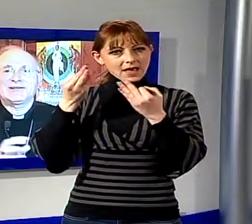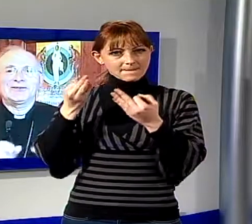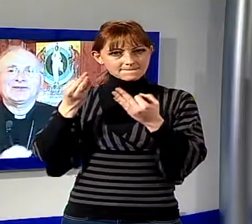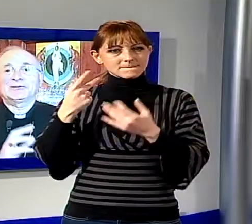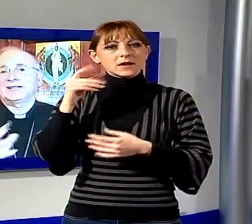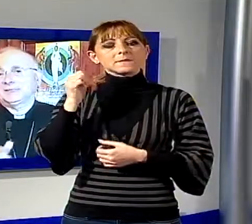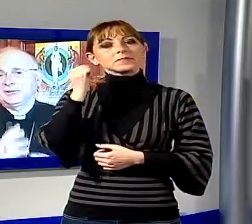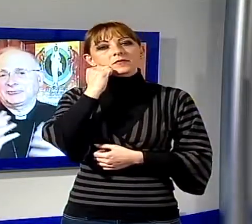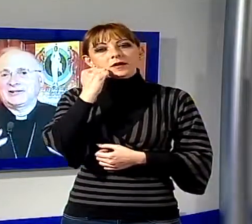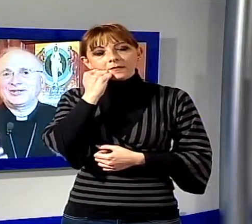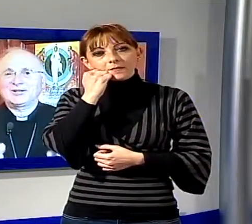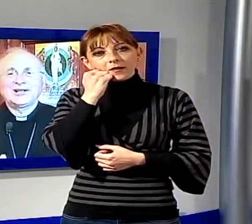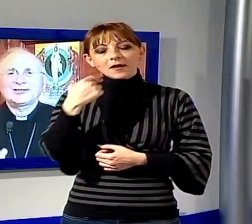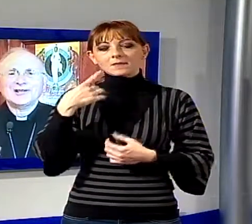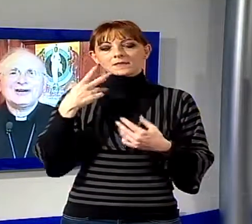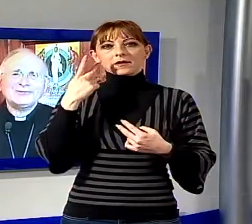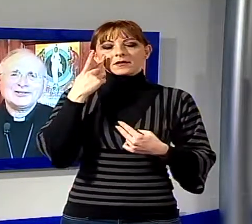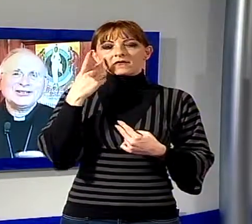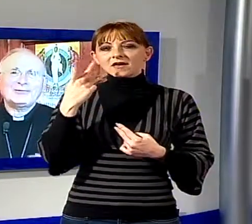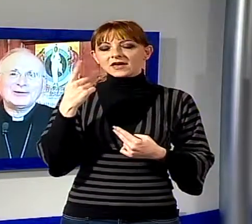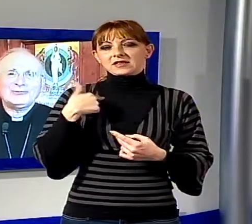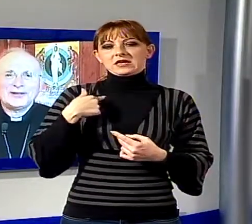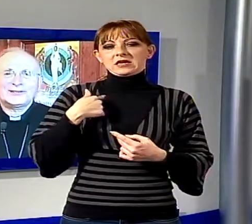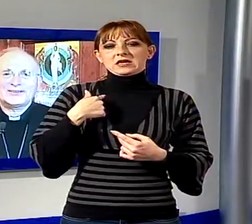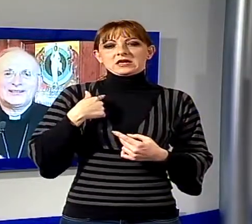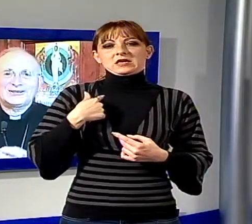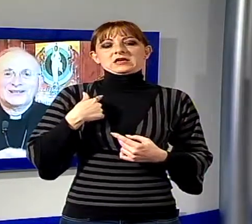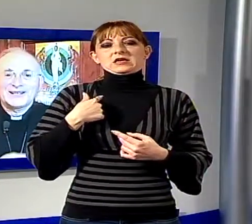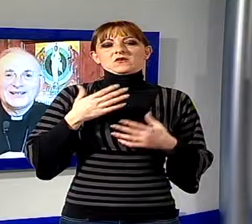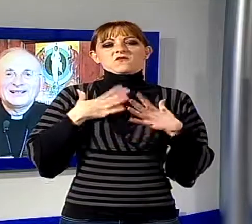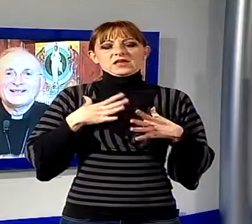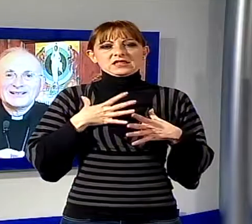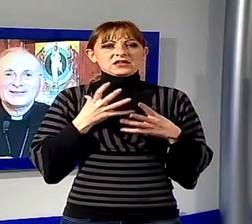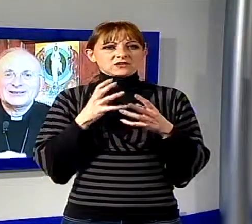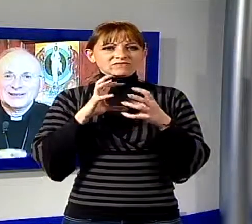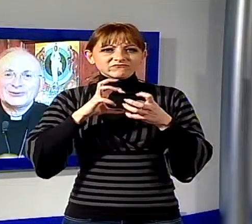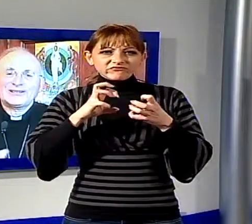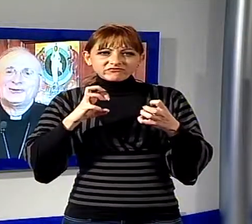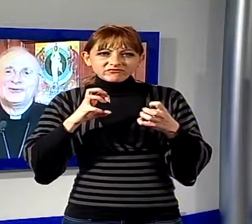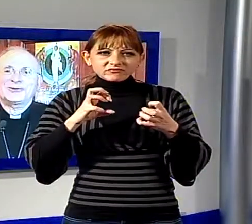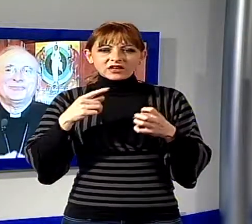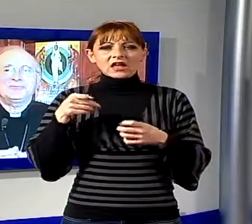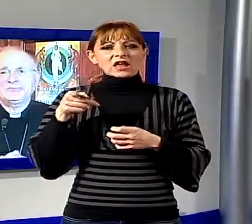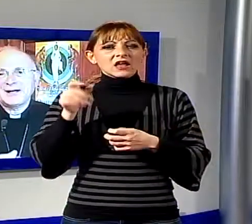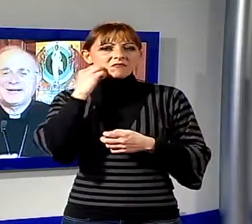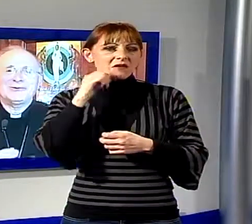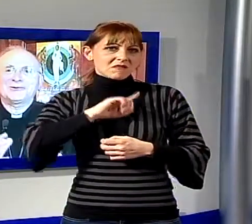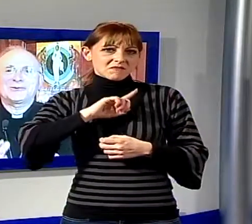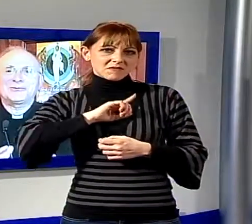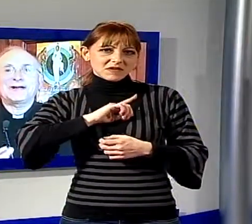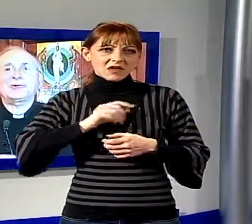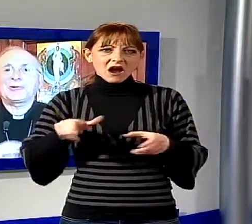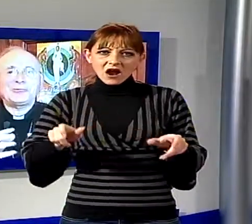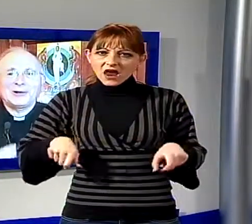mi vedeva il vestito un attimino sgualcito, dice, avvicinami al ferro da stiro che te lo stiro io. Mamma, non